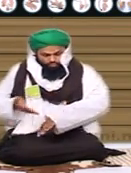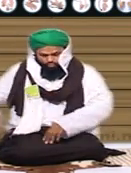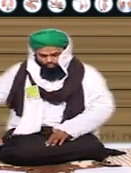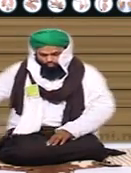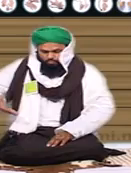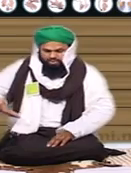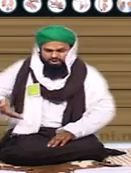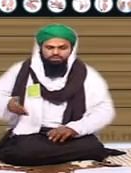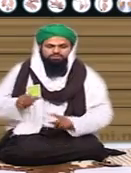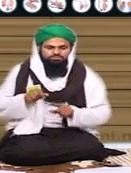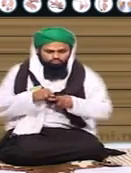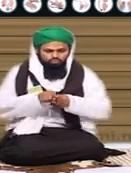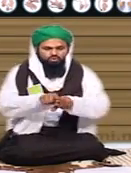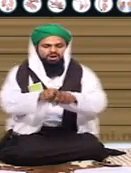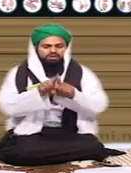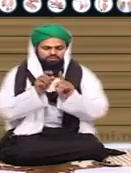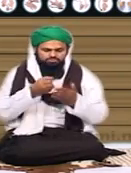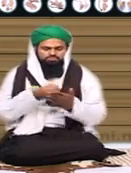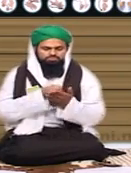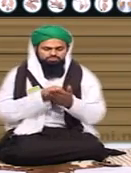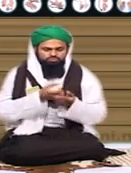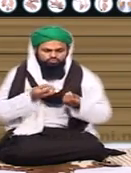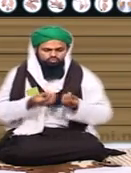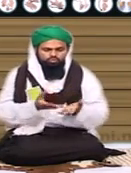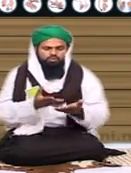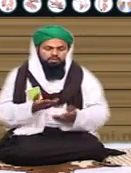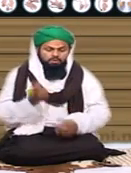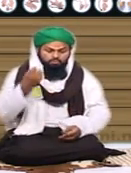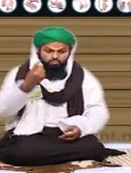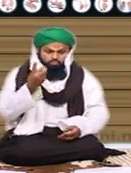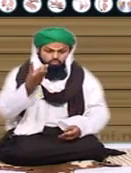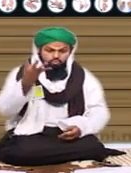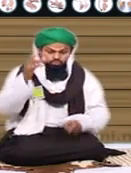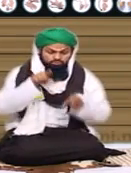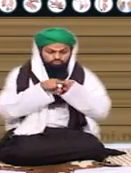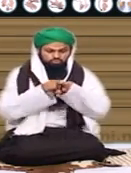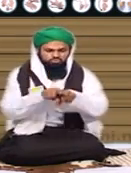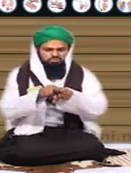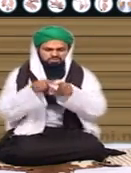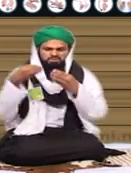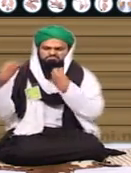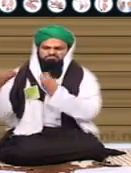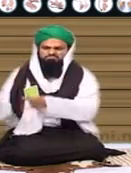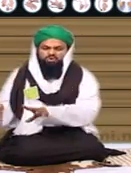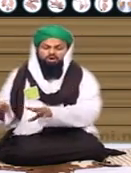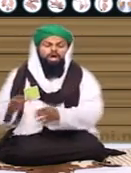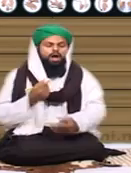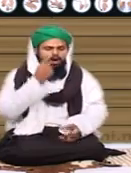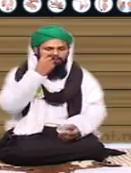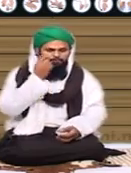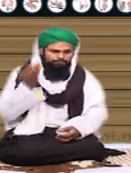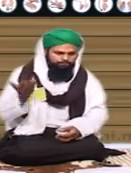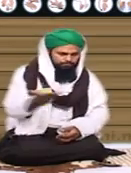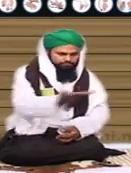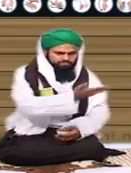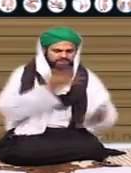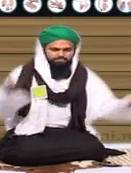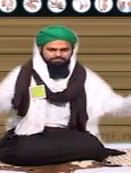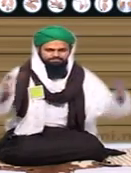کریں۔ ایسی بے شمار سنتیں کہ جو آج بدقسمتی سے ہم سے چھوٹ گئی۔ ہم یہاں آتے رہیں گے،